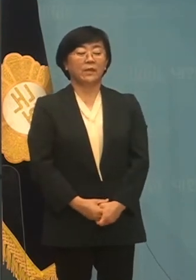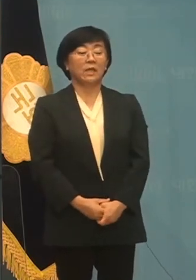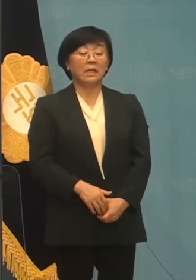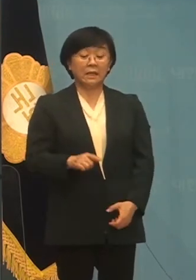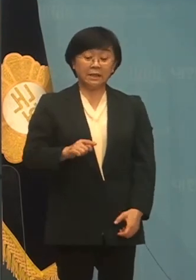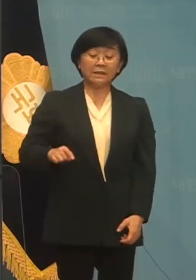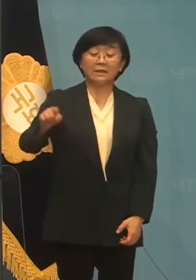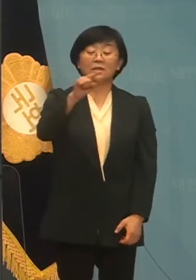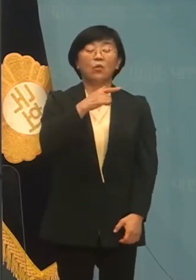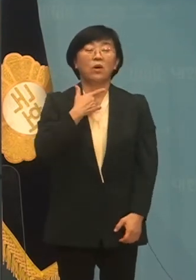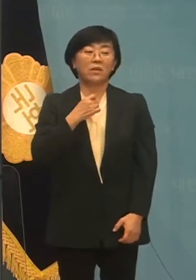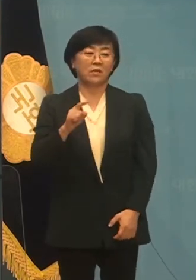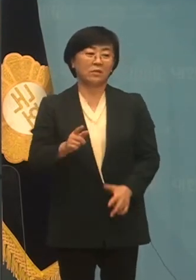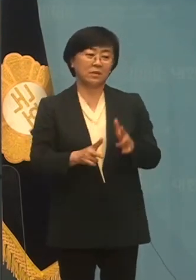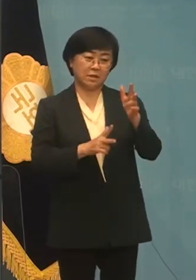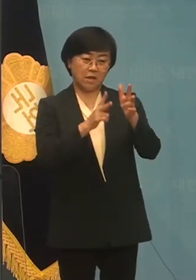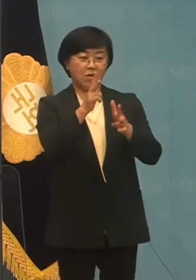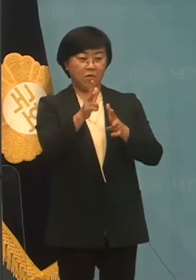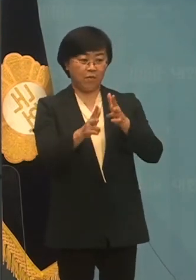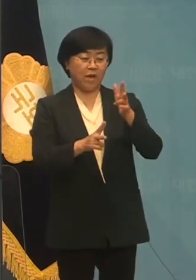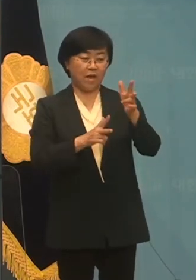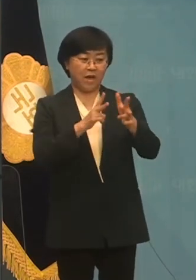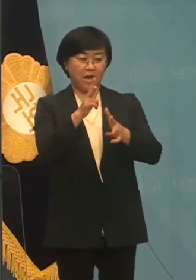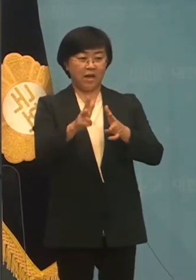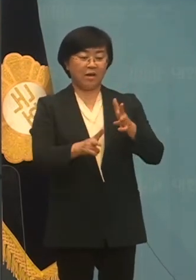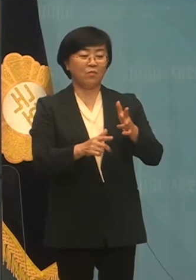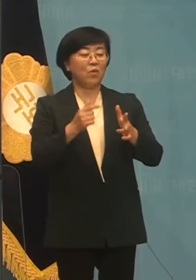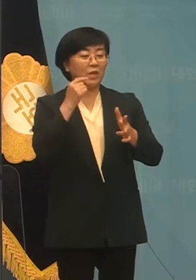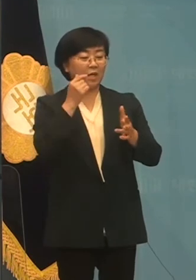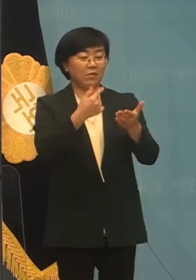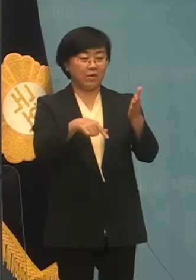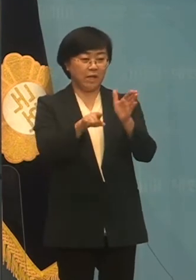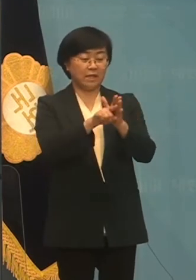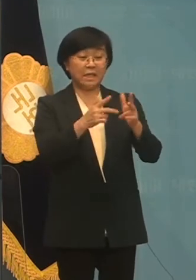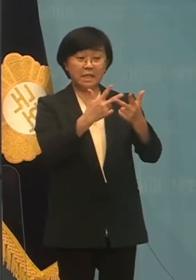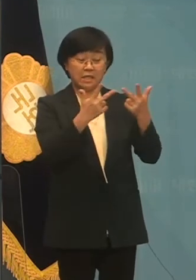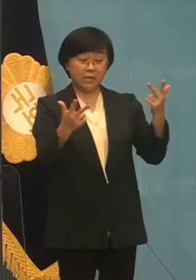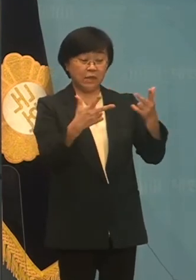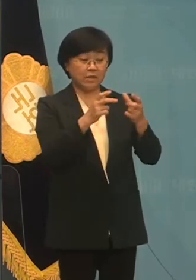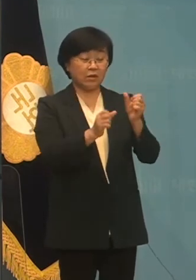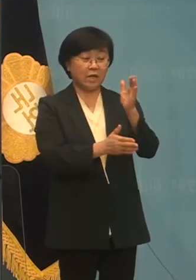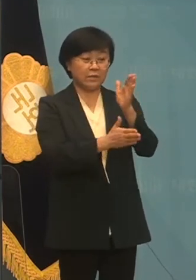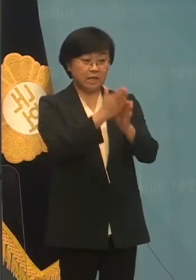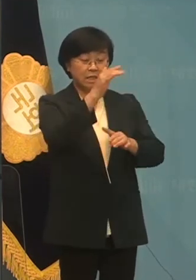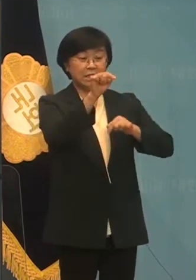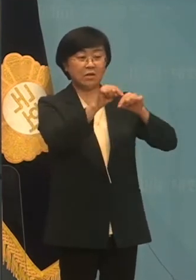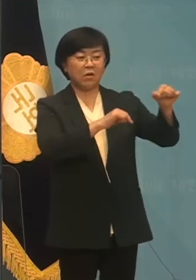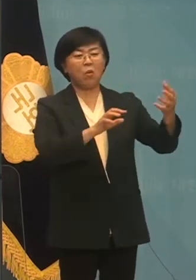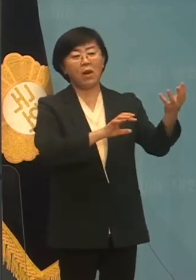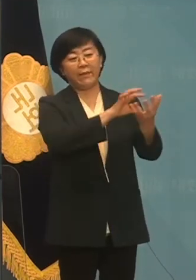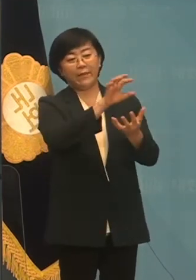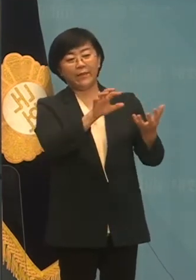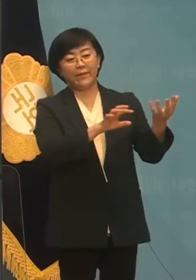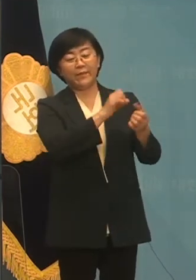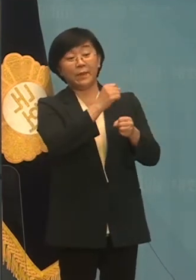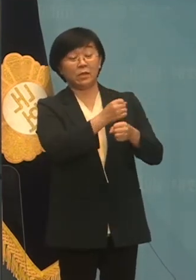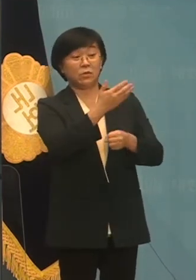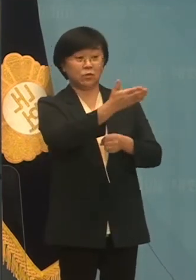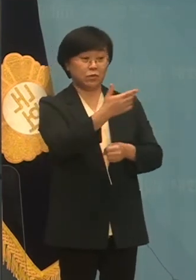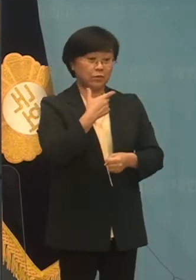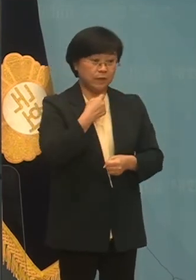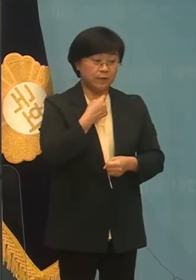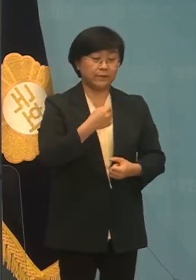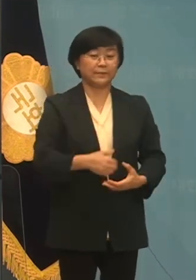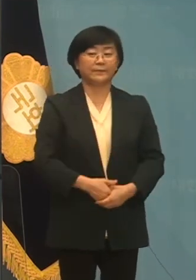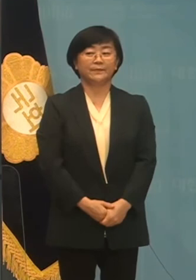그들이 원했던 것은 사업의 표류였고 이재명 성남시정의 혼란이었습니다.